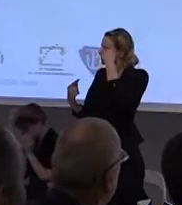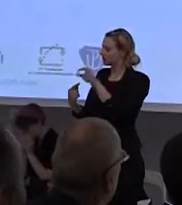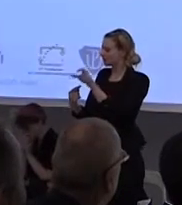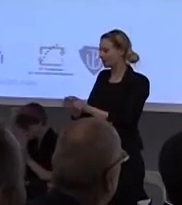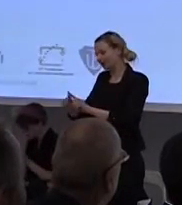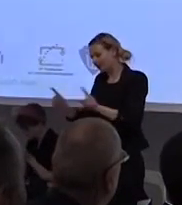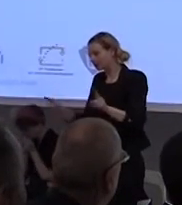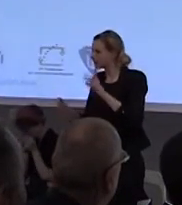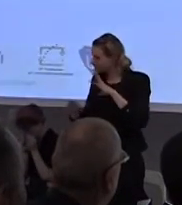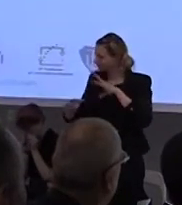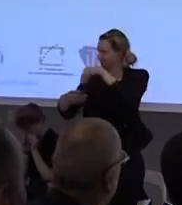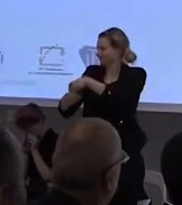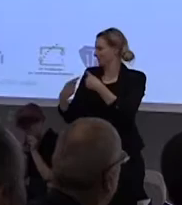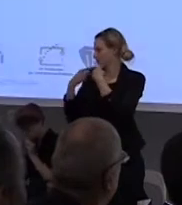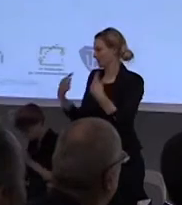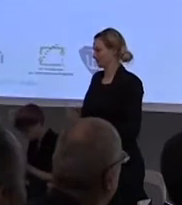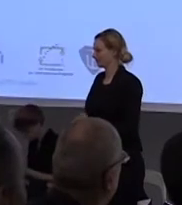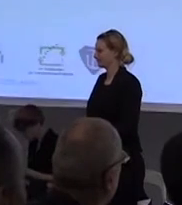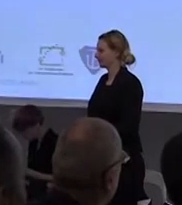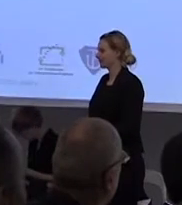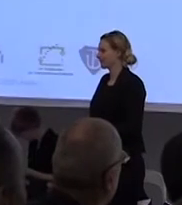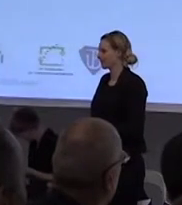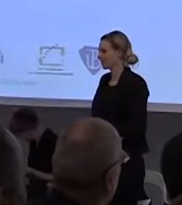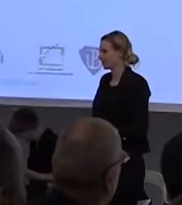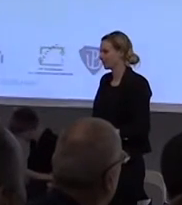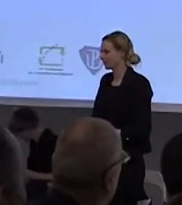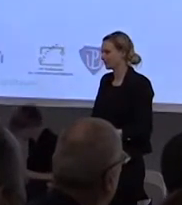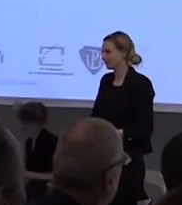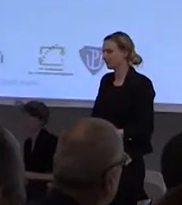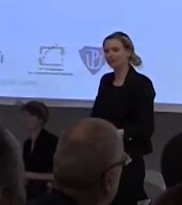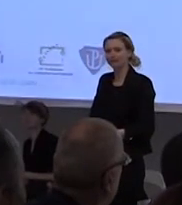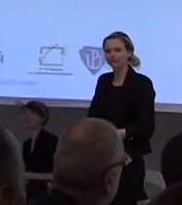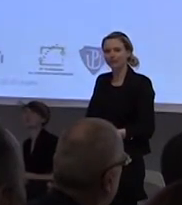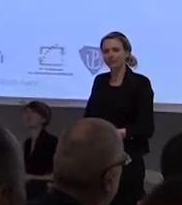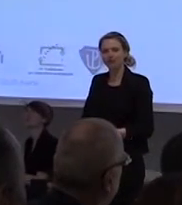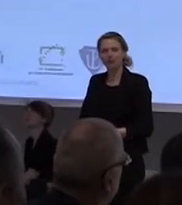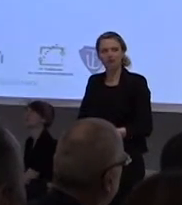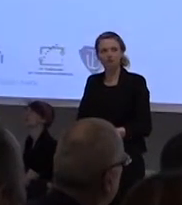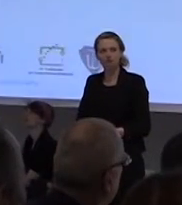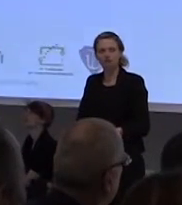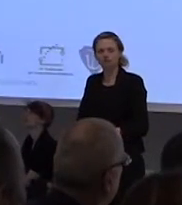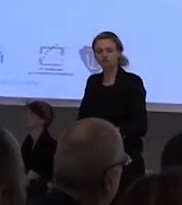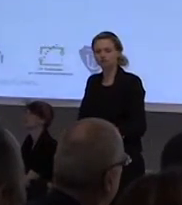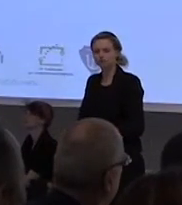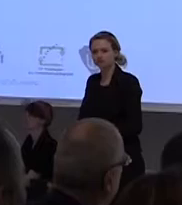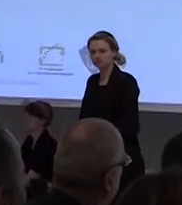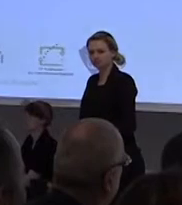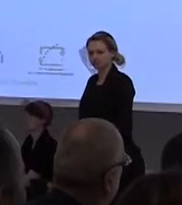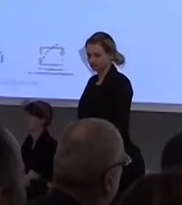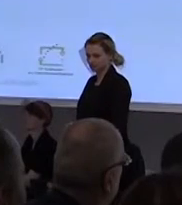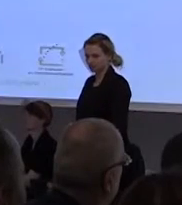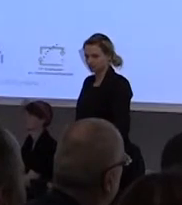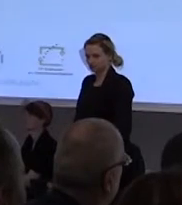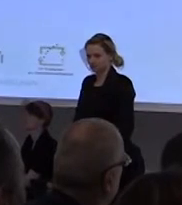So, I've said I'm a teacher, I've worked in special schools before. Now I head up CSIE, which is the Center for Studies on